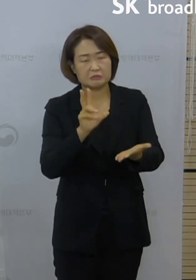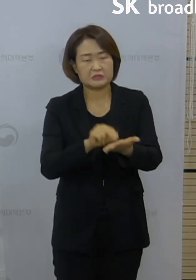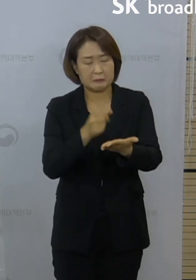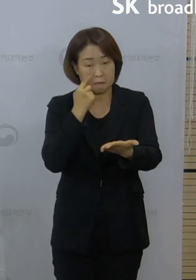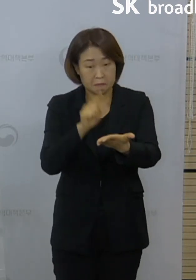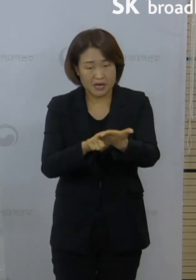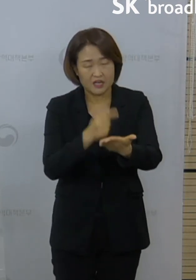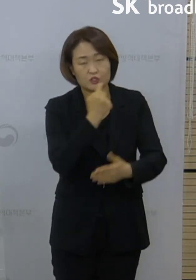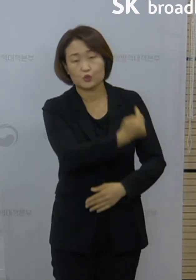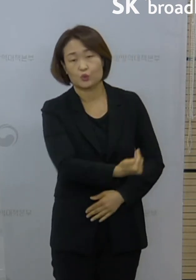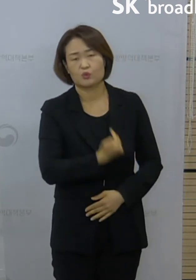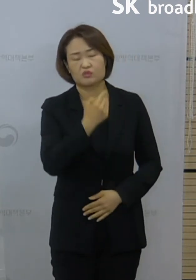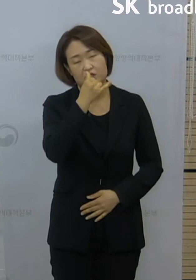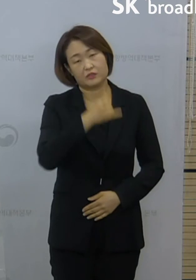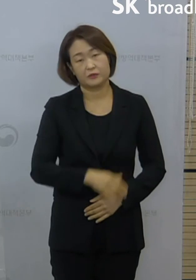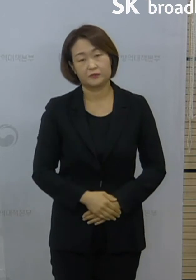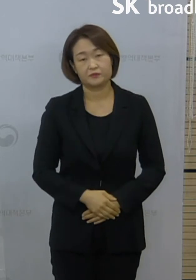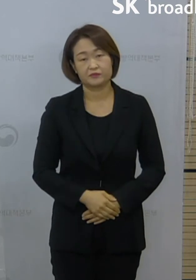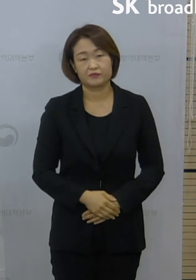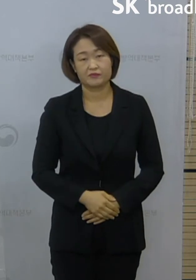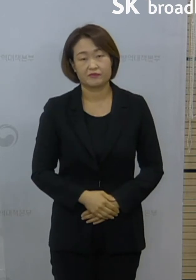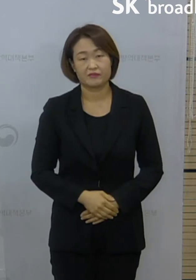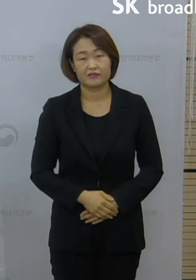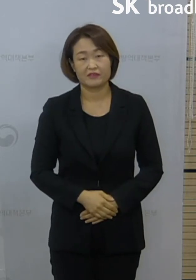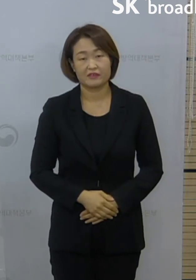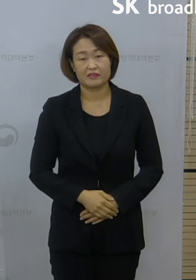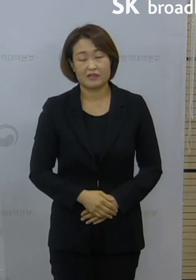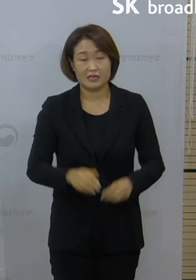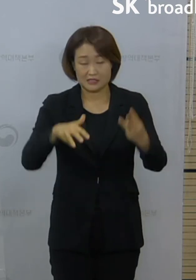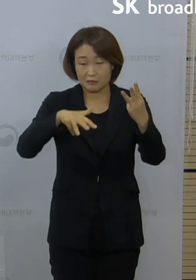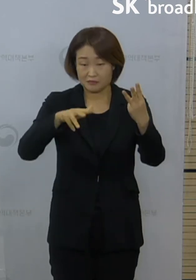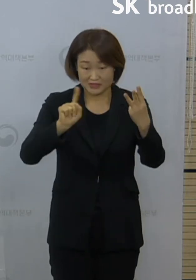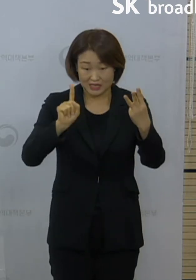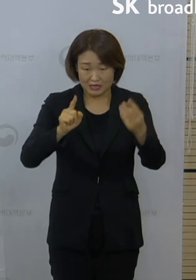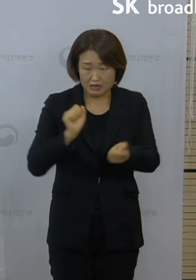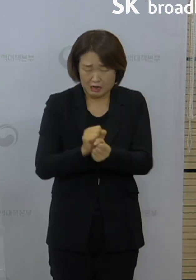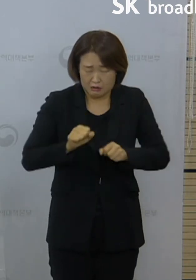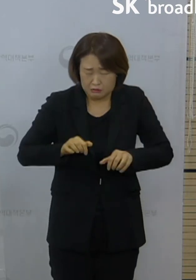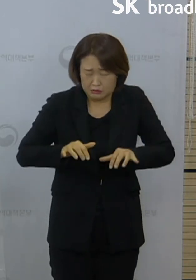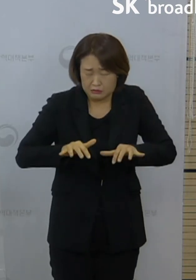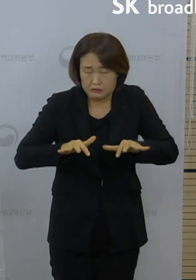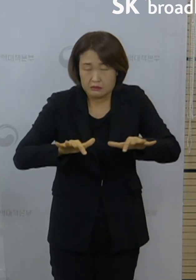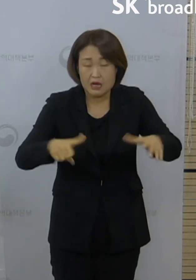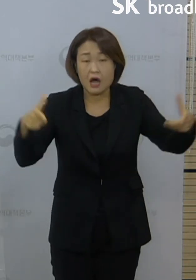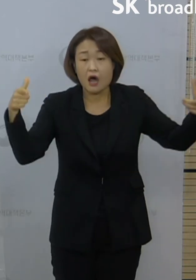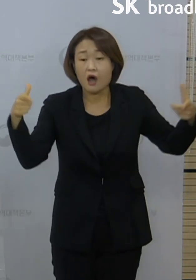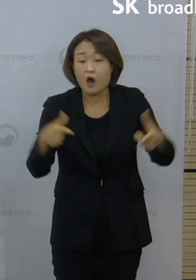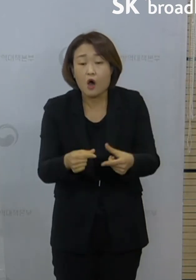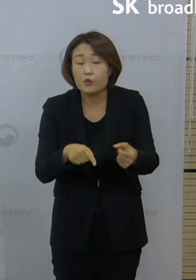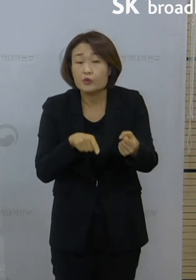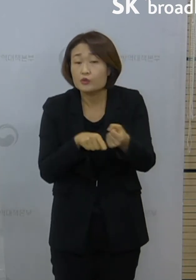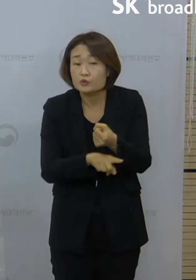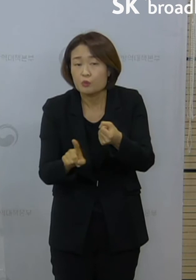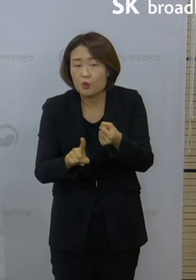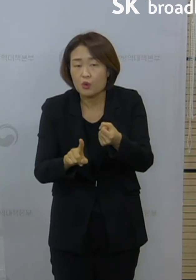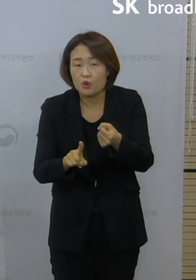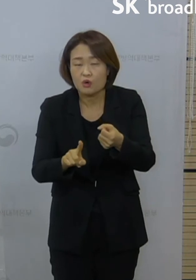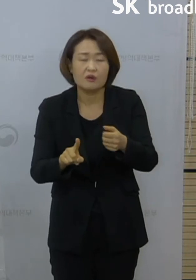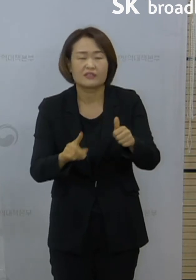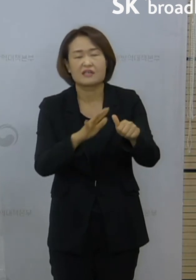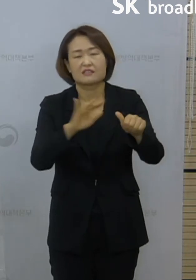참 차 유행을 감소세로 반전시킬 수 있었던 요소 중 하나가 5인이상 사적 모인 금지